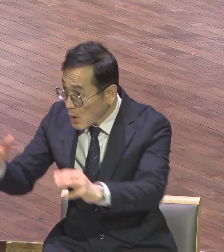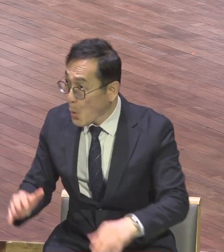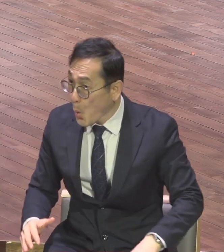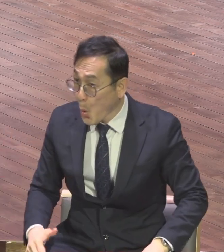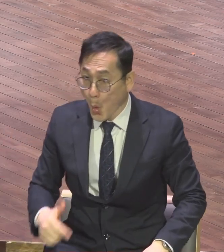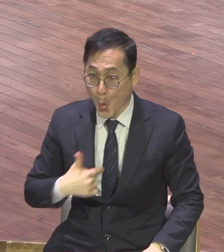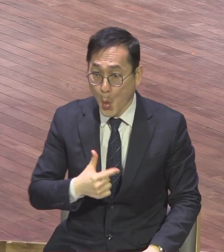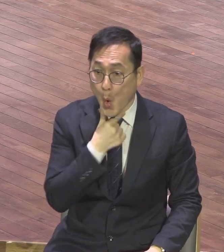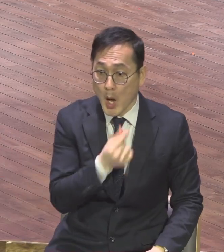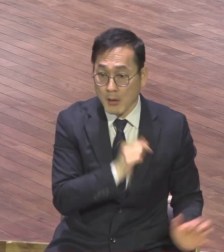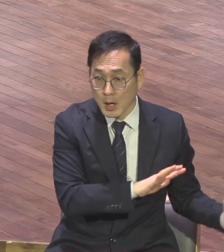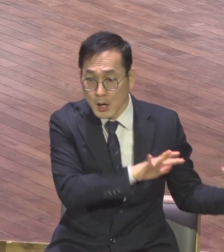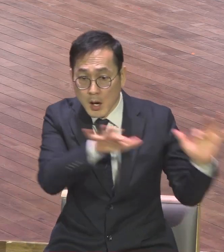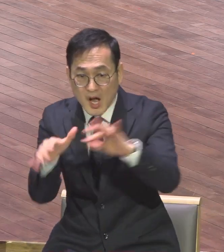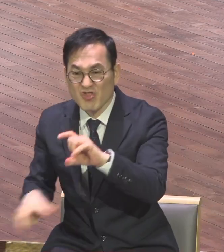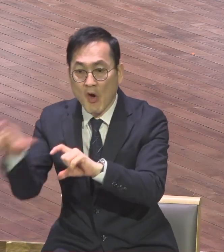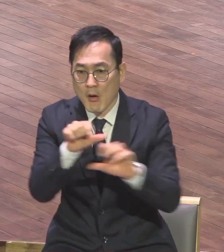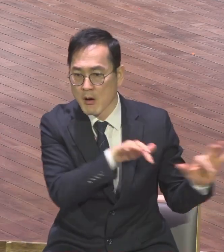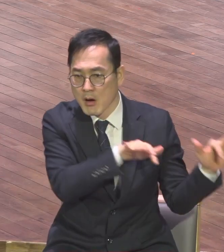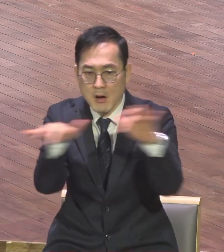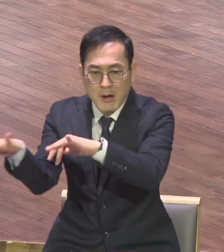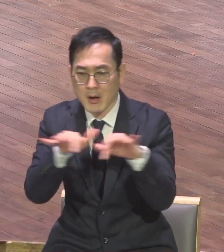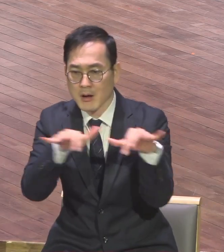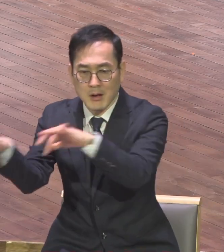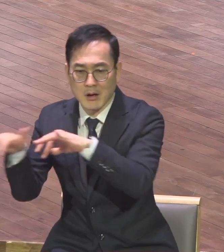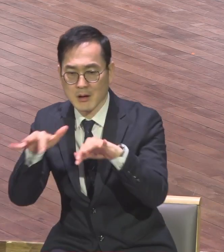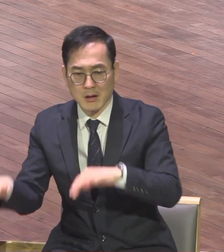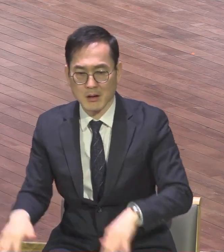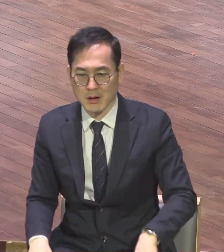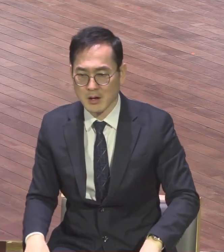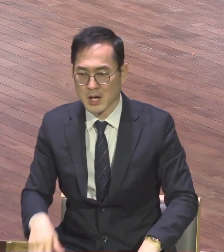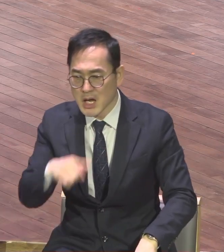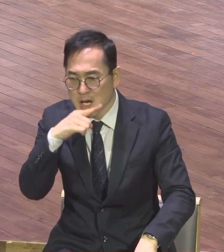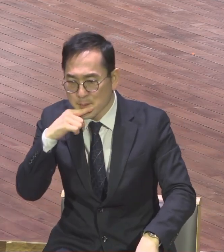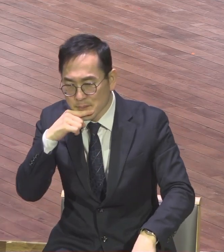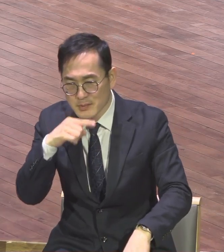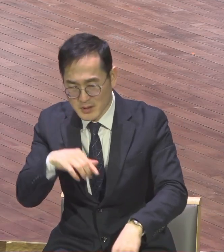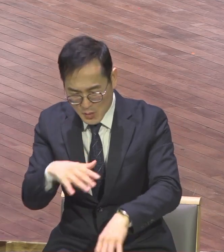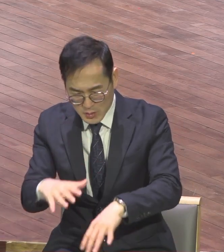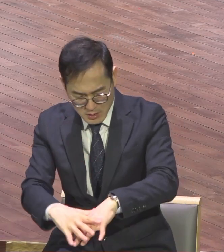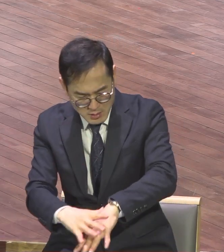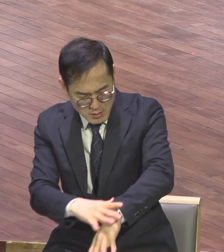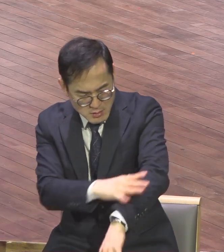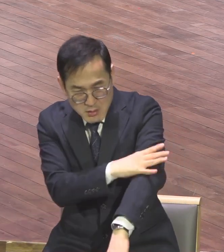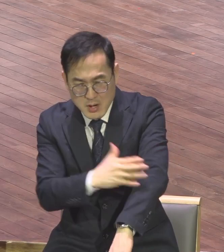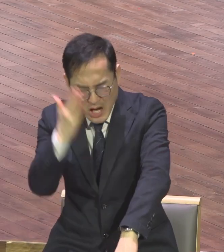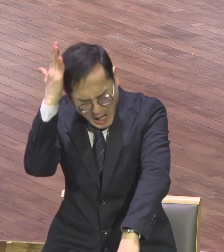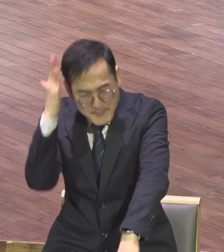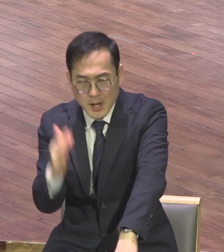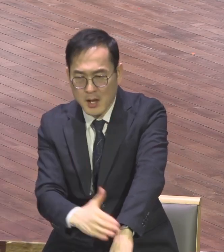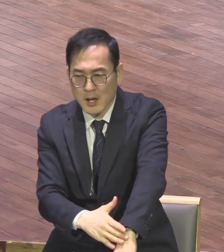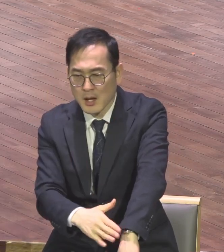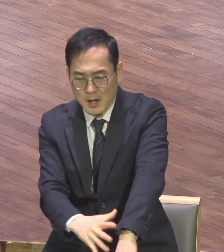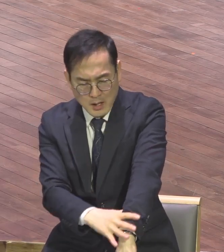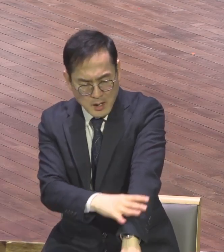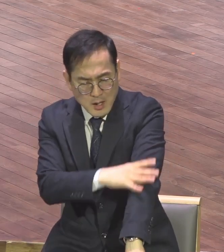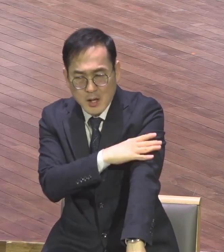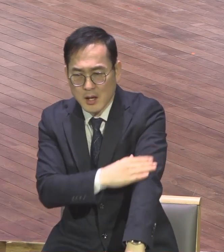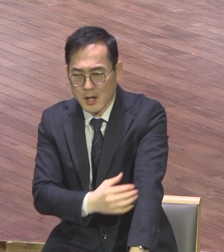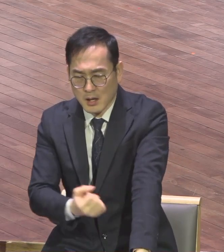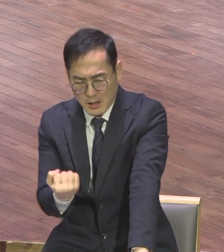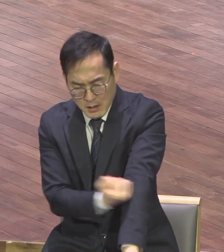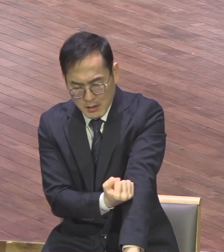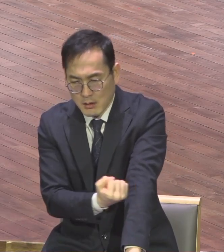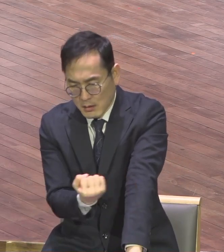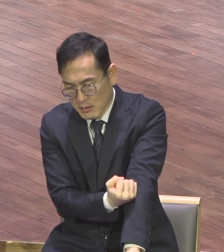길에서 주사를 놓고 있고 이제 피부가 괴사된 채로 그냥 살고 있는데 경찰이 보고만 있습니다. 제가 이번 메시지 준비하면 다시 알아봤는데요.